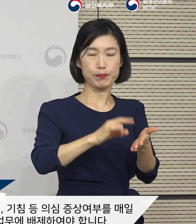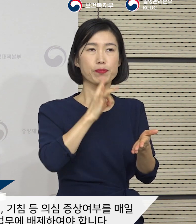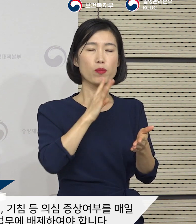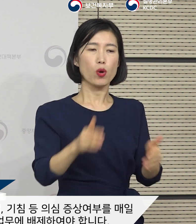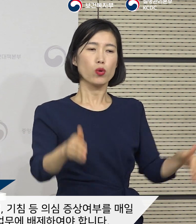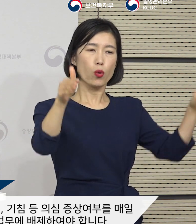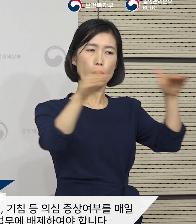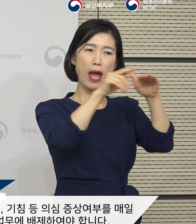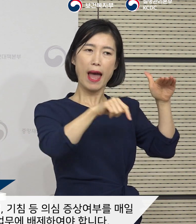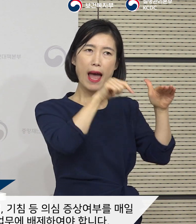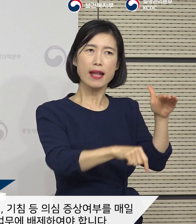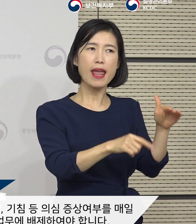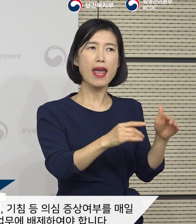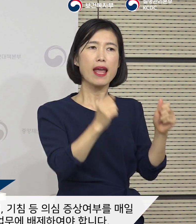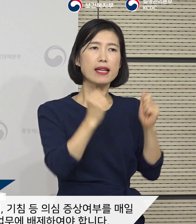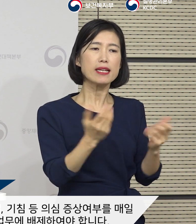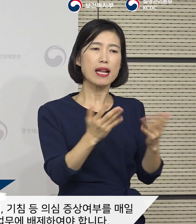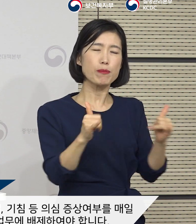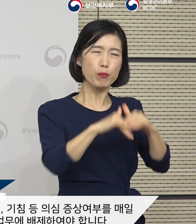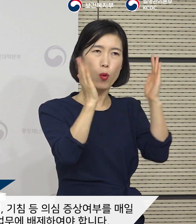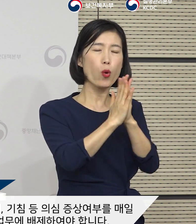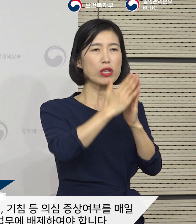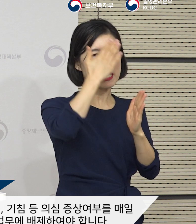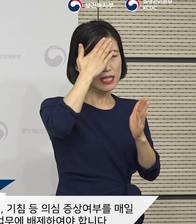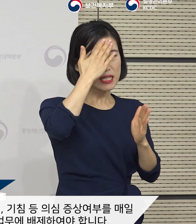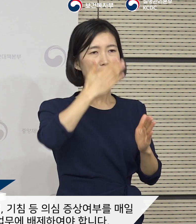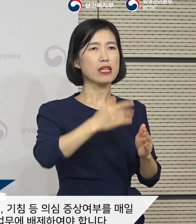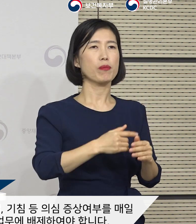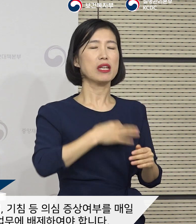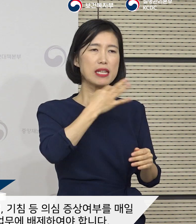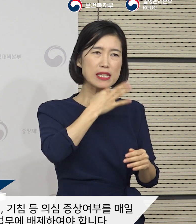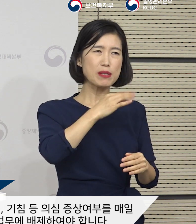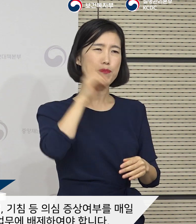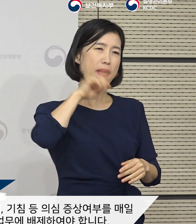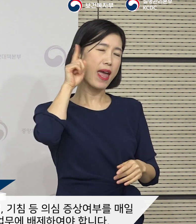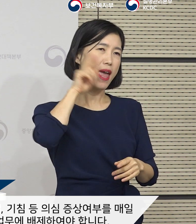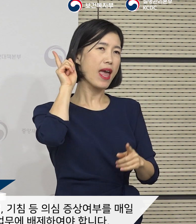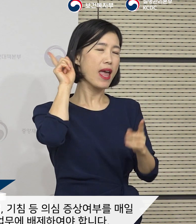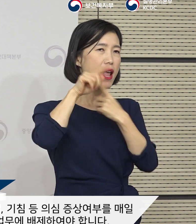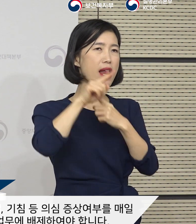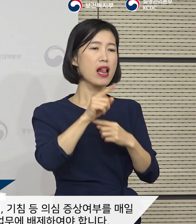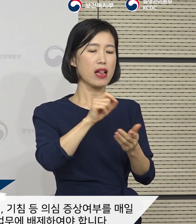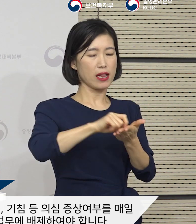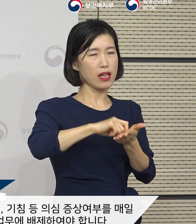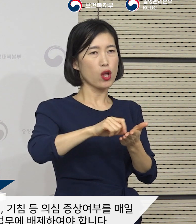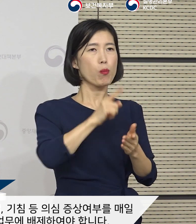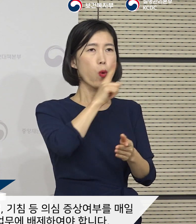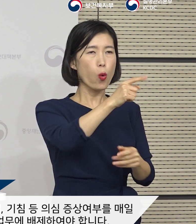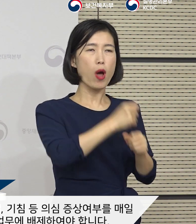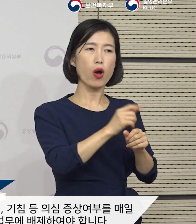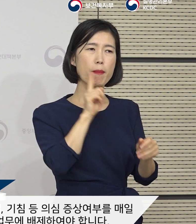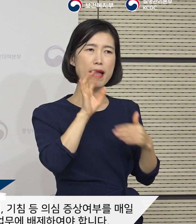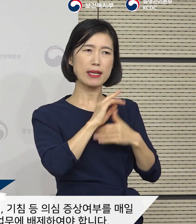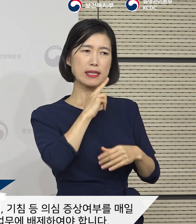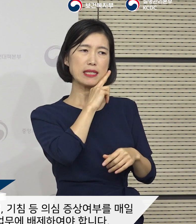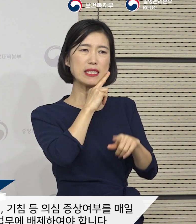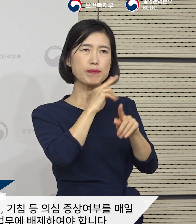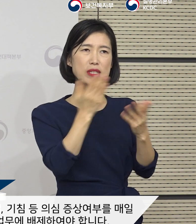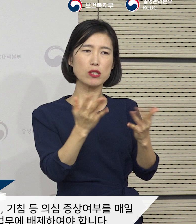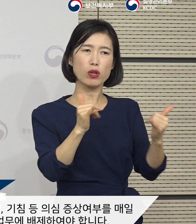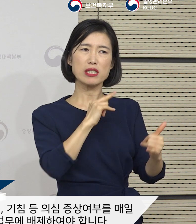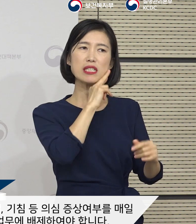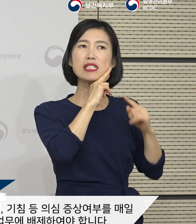모든 사람에 대해 발열, 기침 등 의심 증상 여부를 매일 확인하여 보고하고 의심 증상이 있는